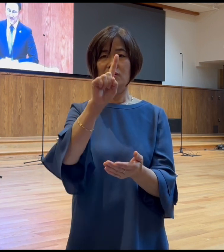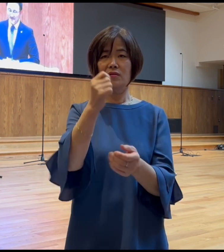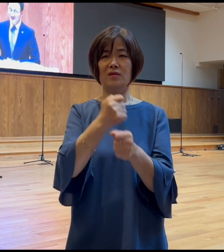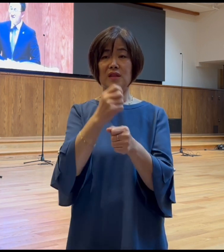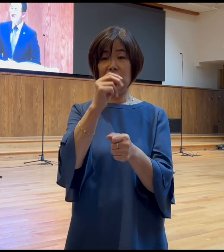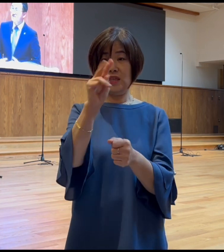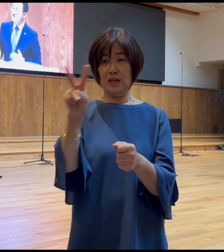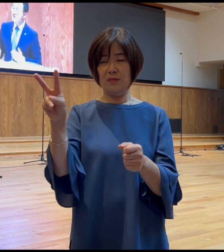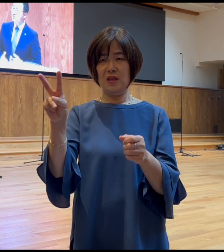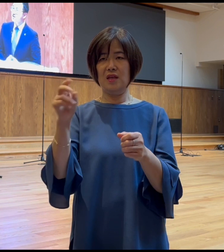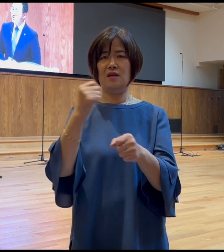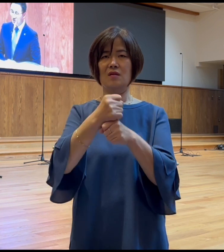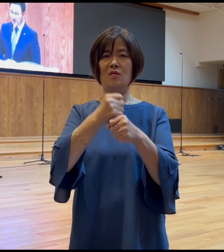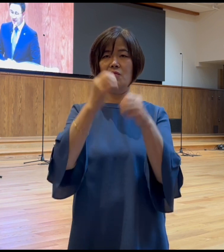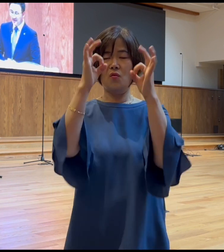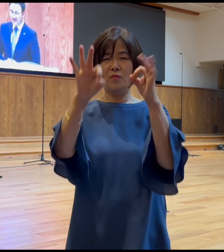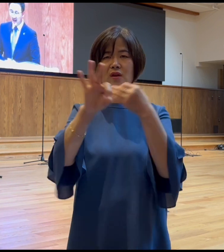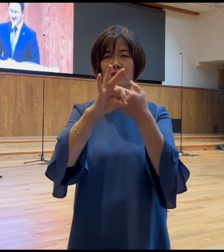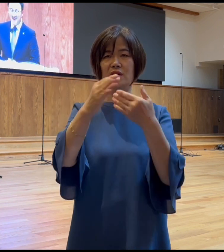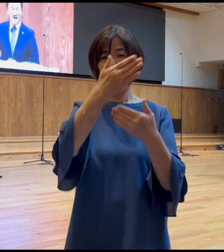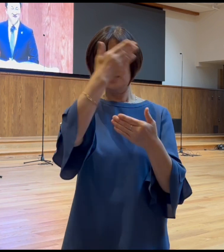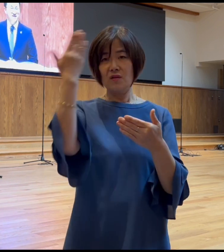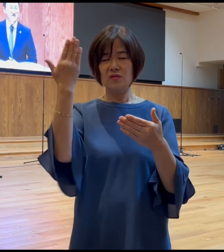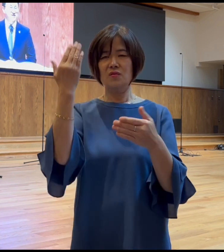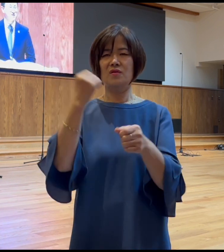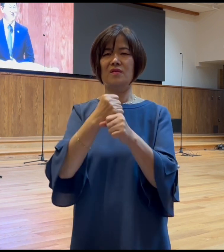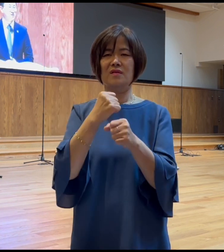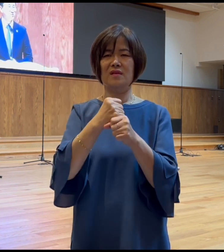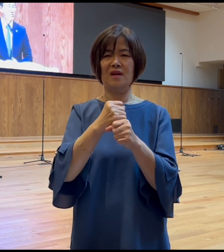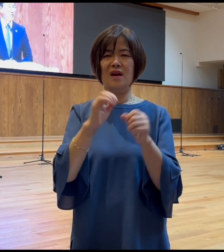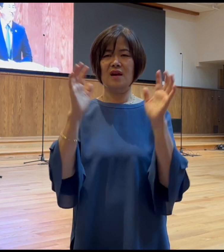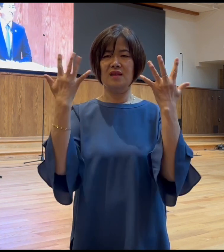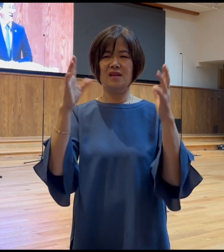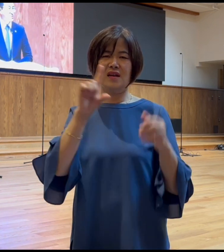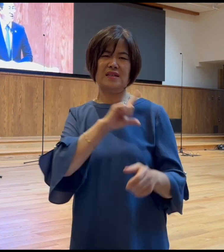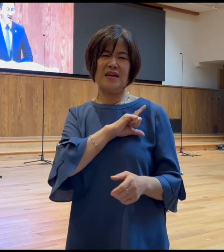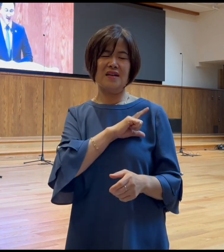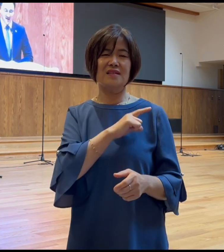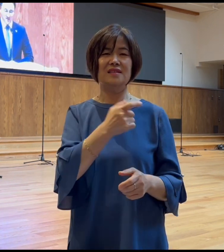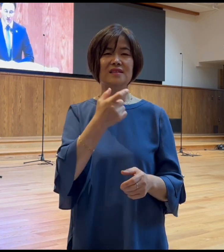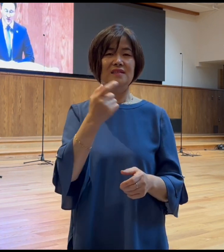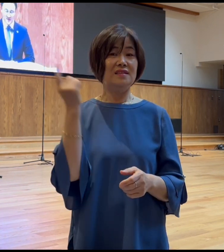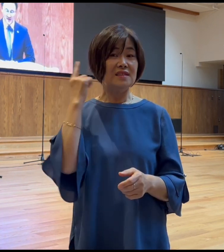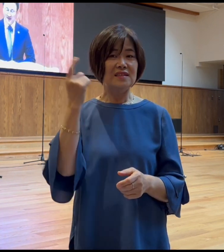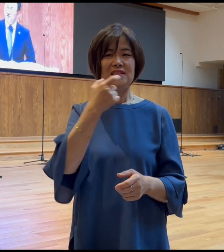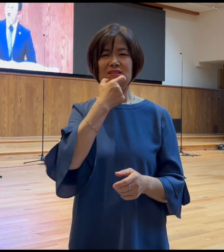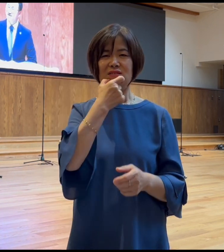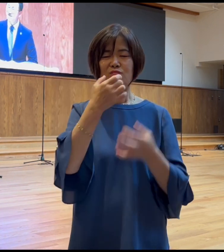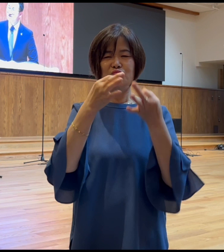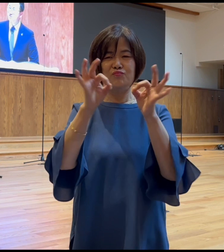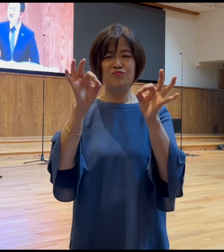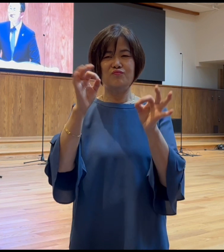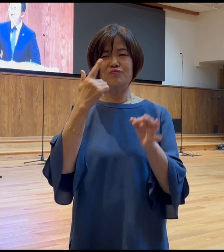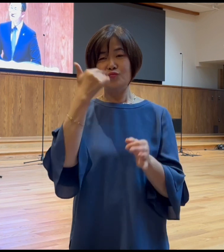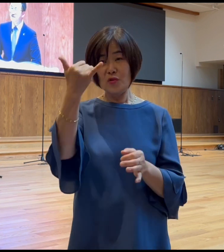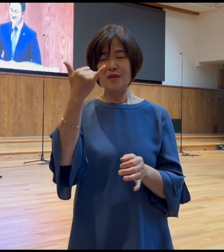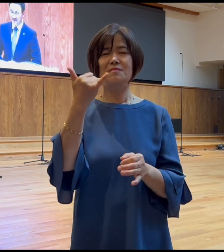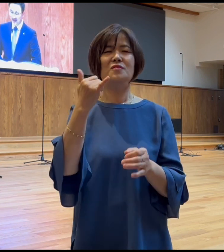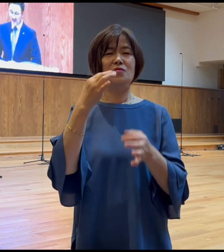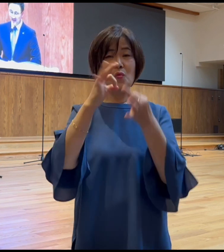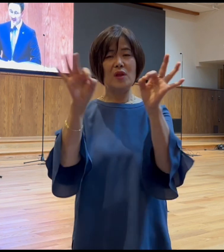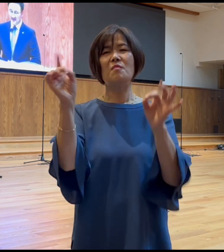프로그램에서 사춘기 청소년 아이들이 가장 듣기 싫은 부모님의 말소리가 무엇일까요? 이렇게 질문을